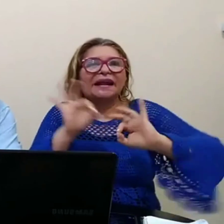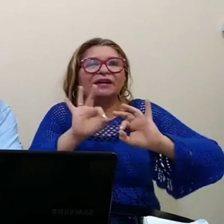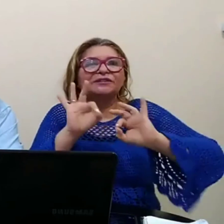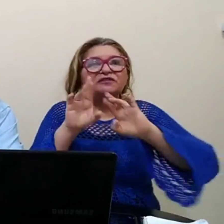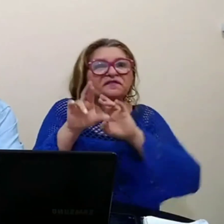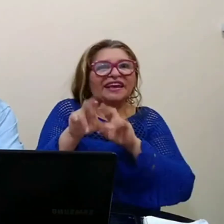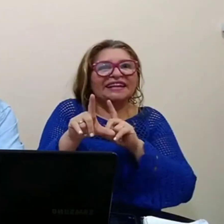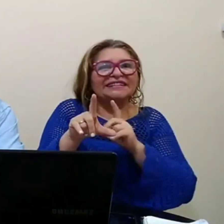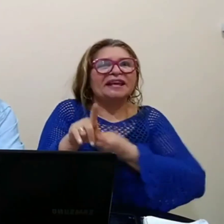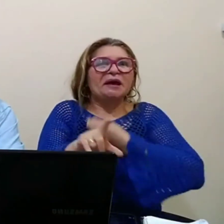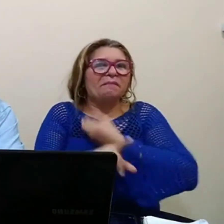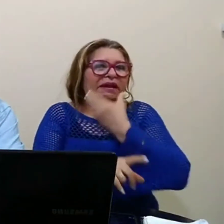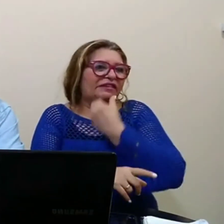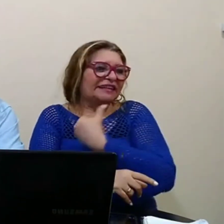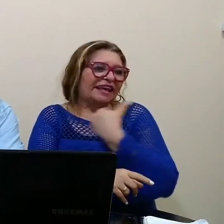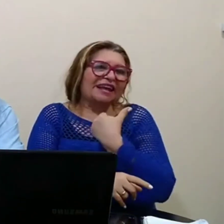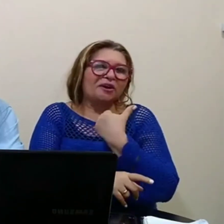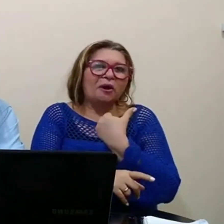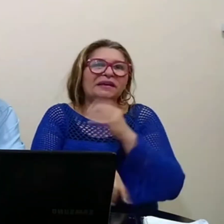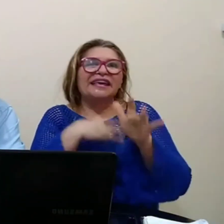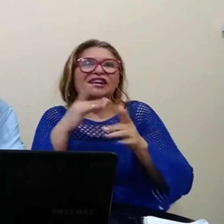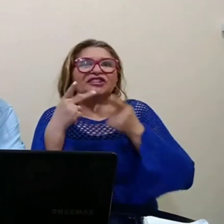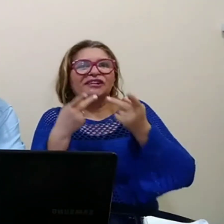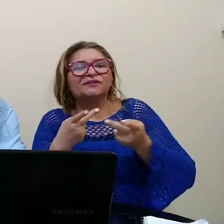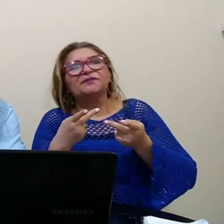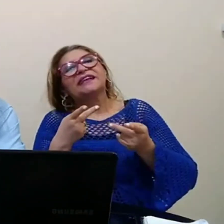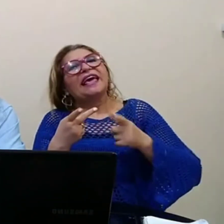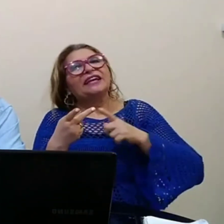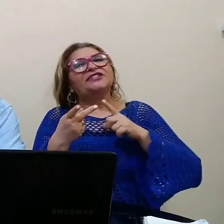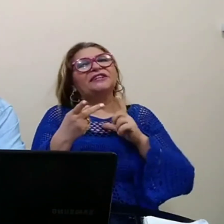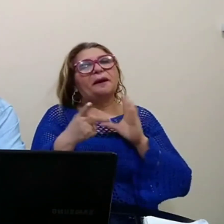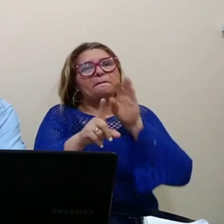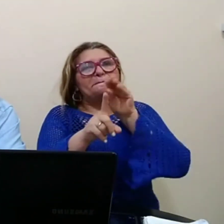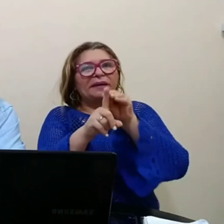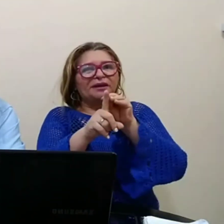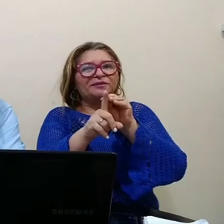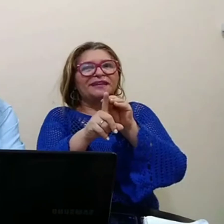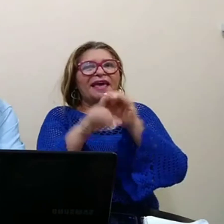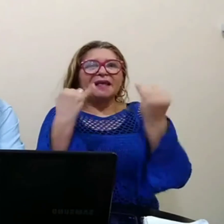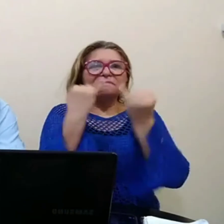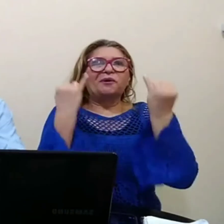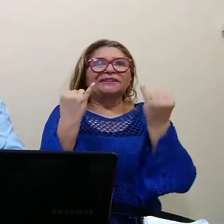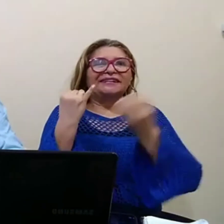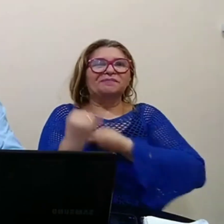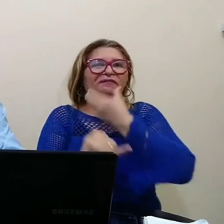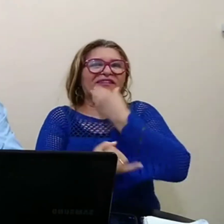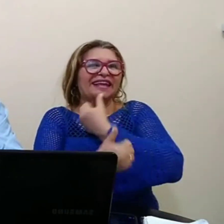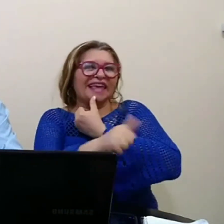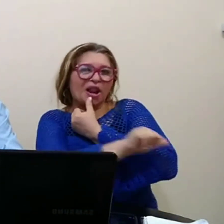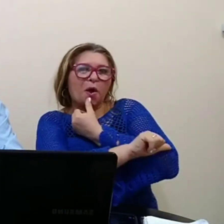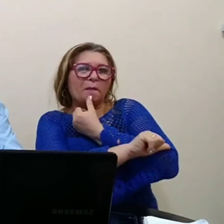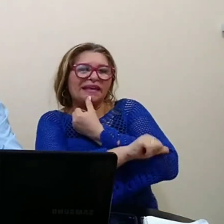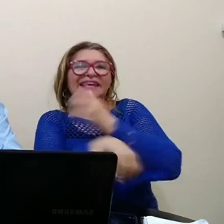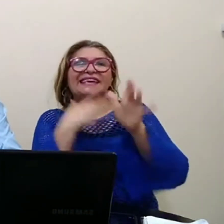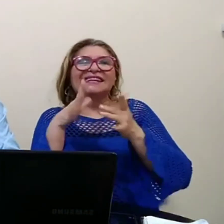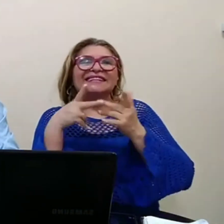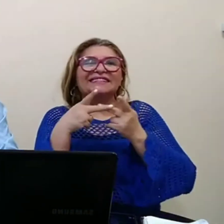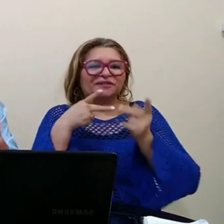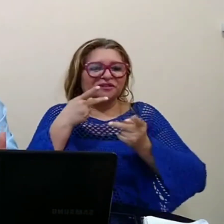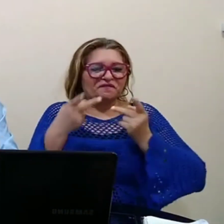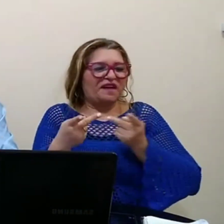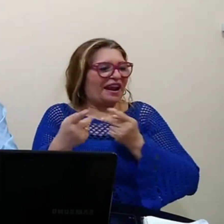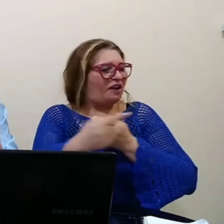para a vida daquele homem. Jesus tinha planos mais importantes na vida daquele homem. E ele passa a ter, agora uma